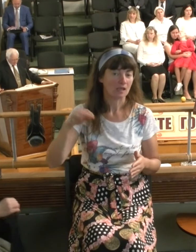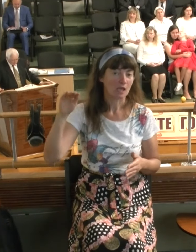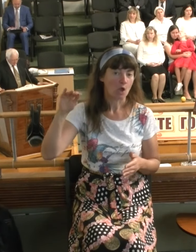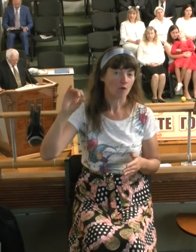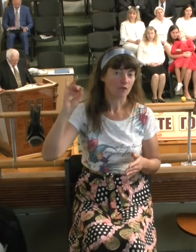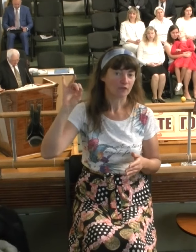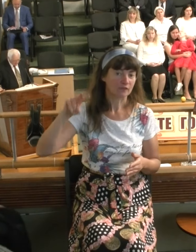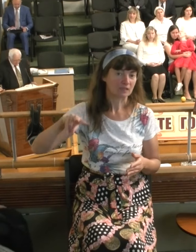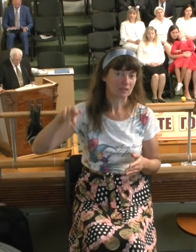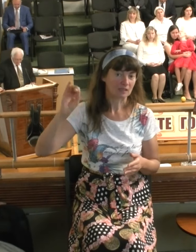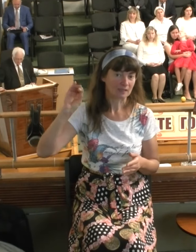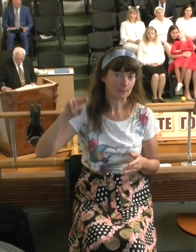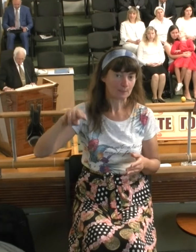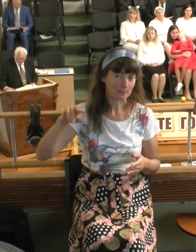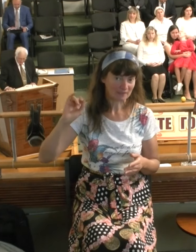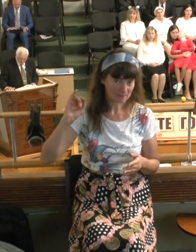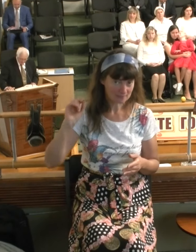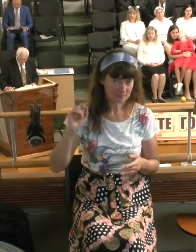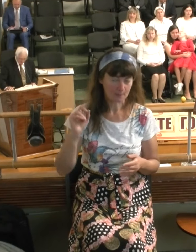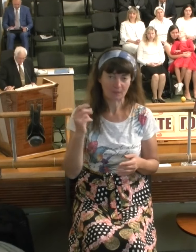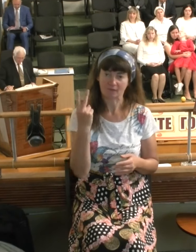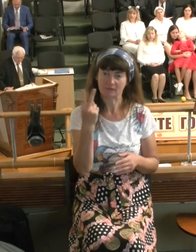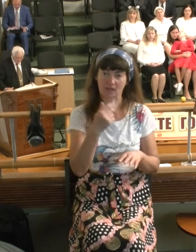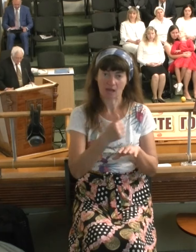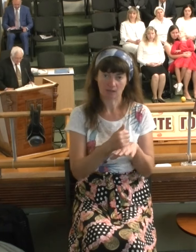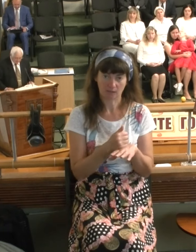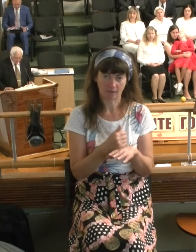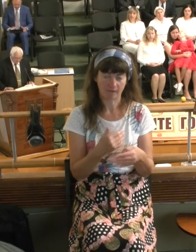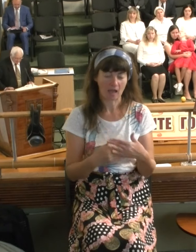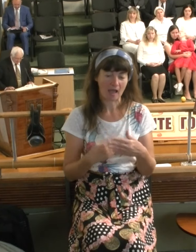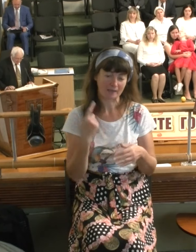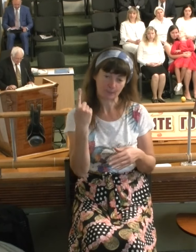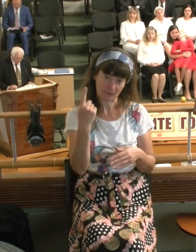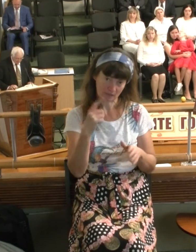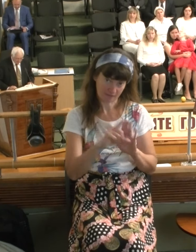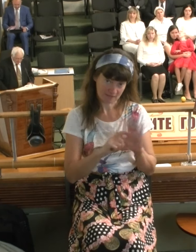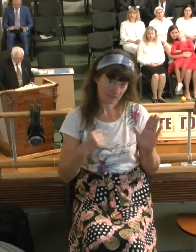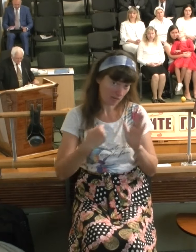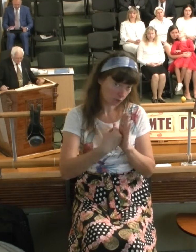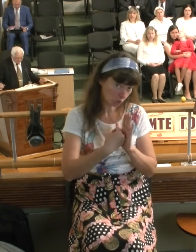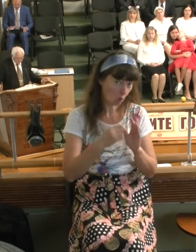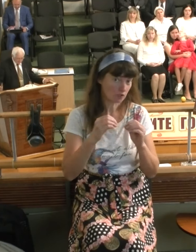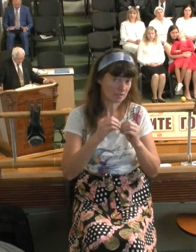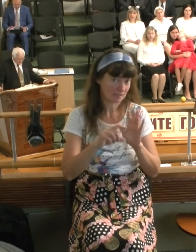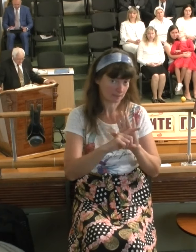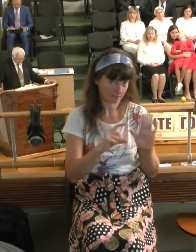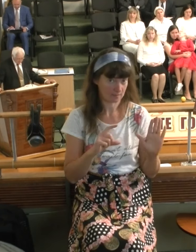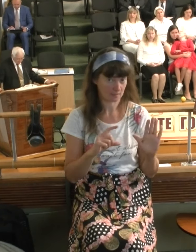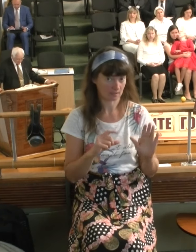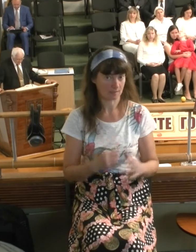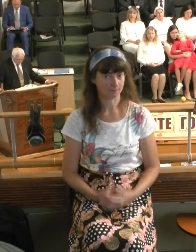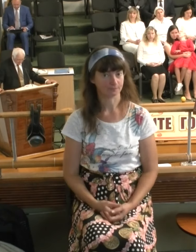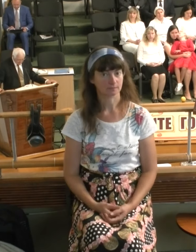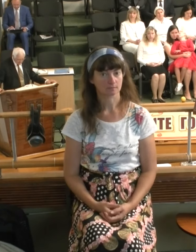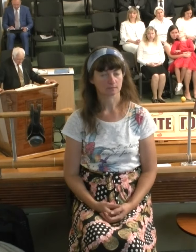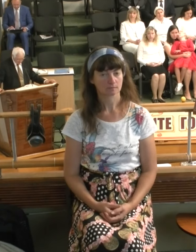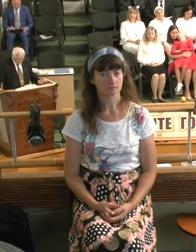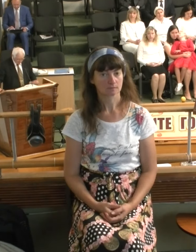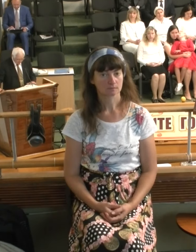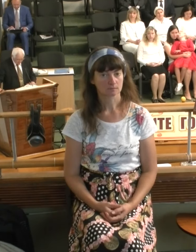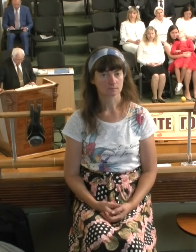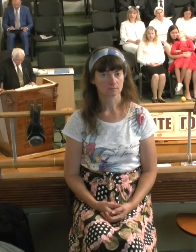Филиппийцам, 2 глава, с 1 стиха по 10. Послание Филиппийцам, 2